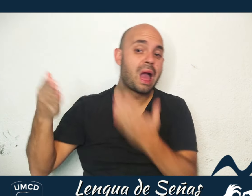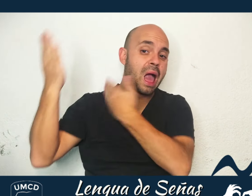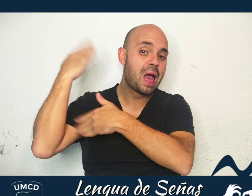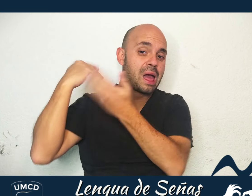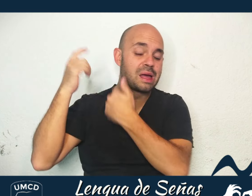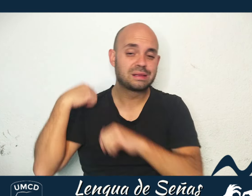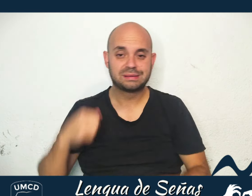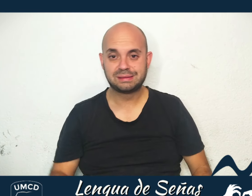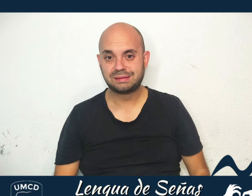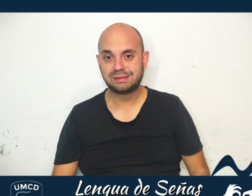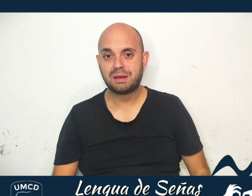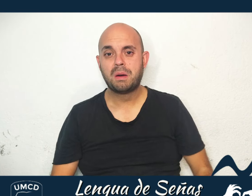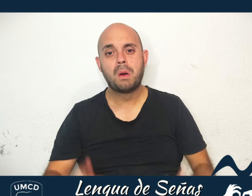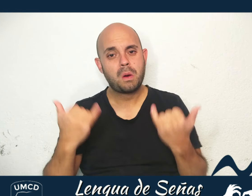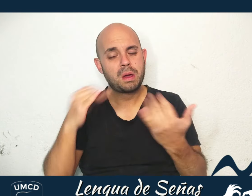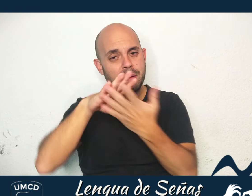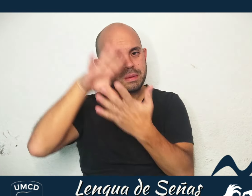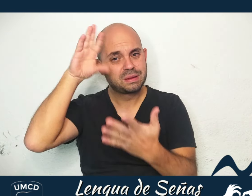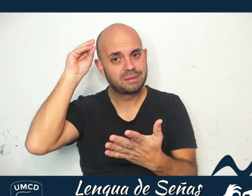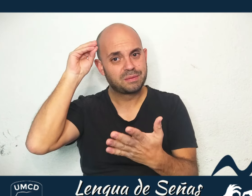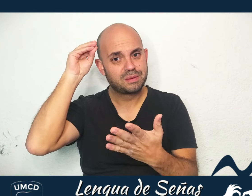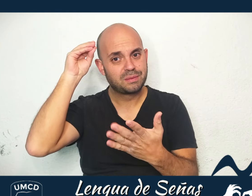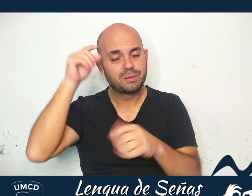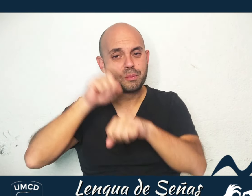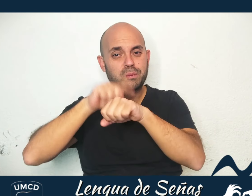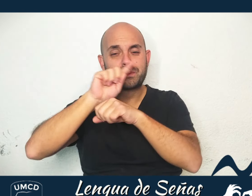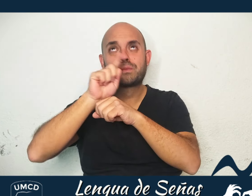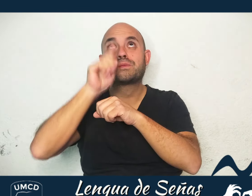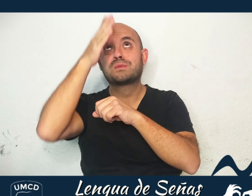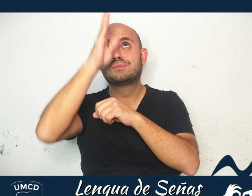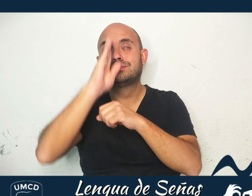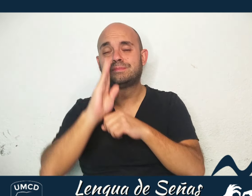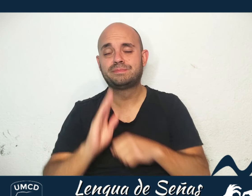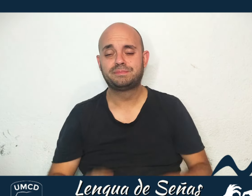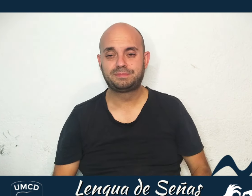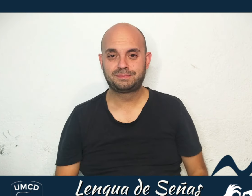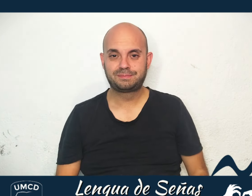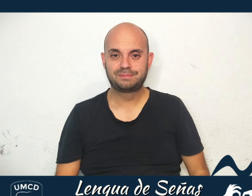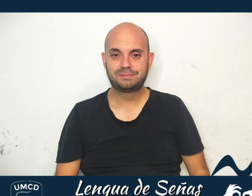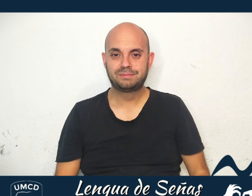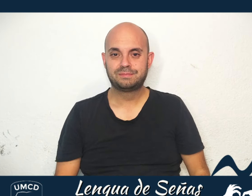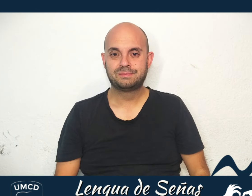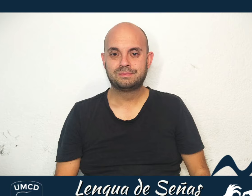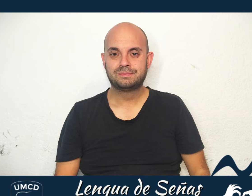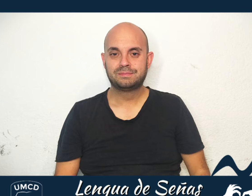estuvo en el tercer cielo. Es nuestra lección de hoy día aquí, en un momento con Dios.